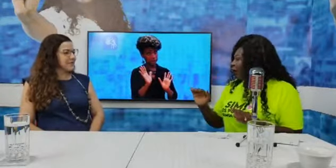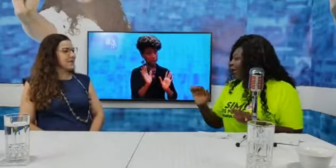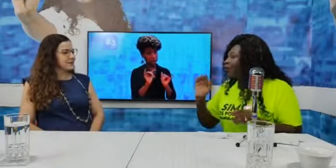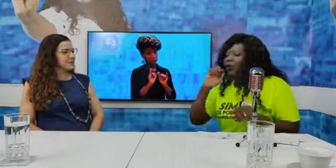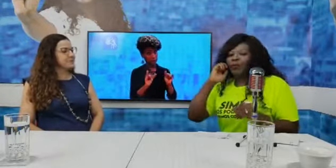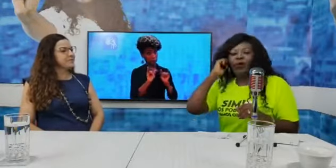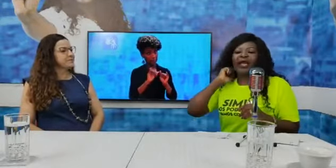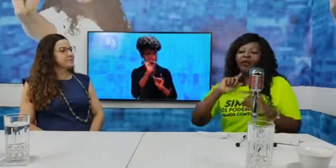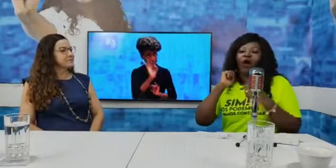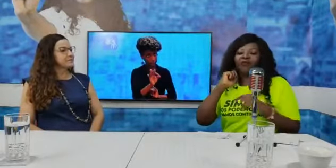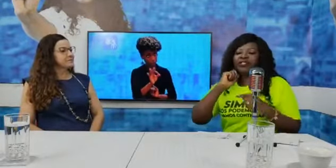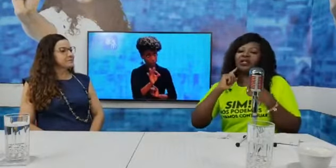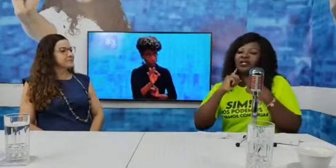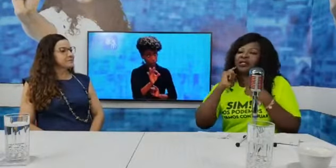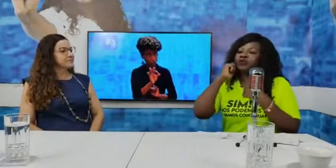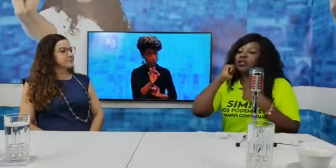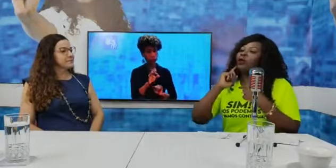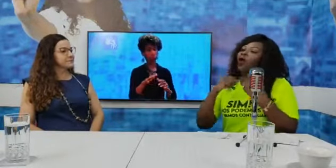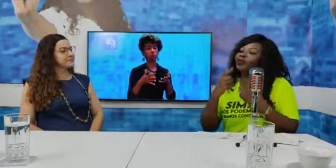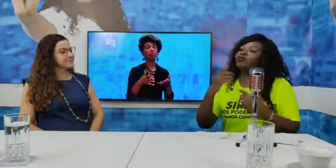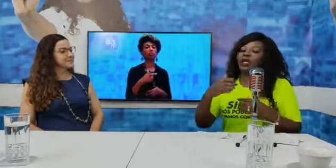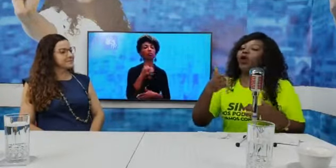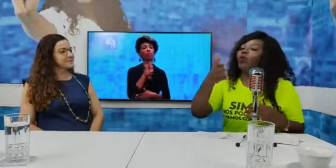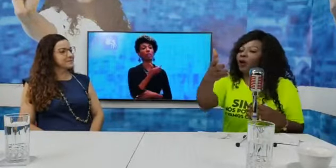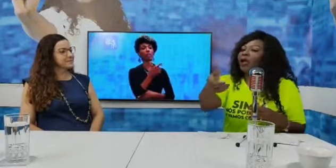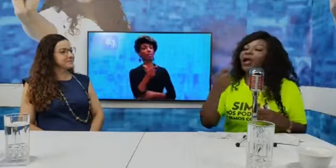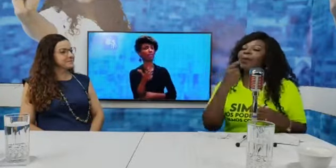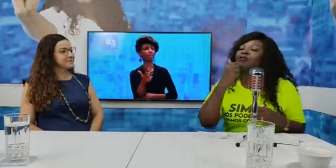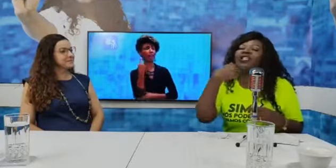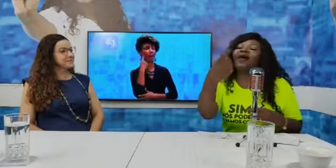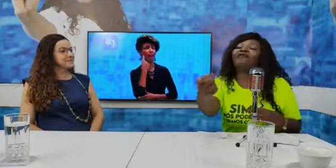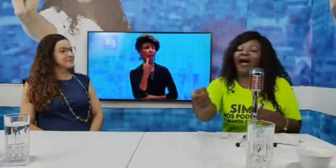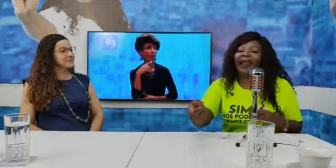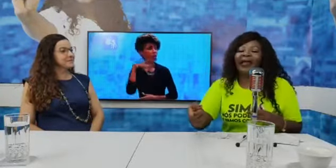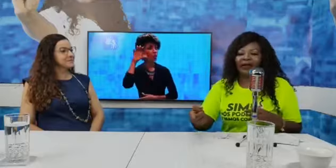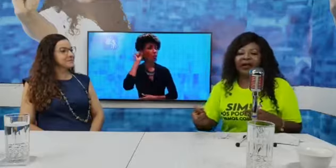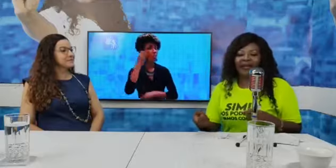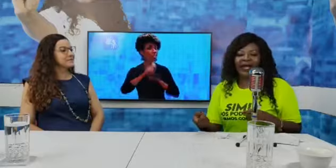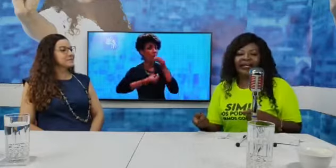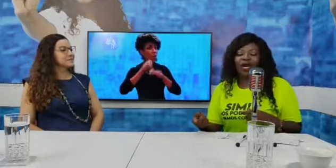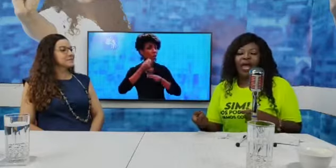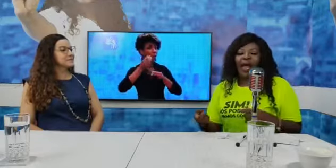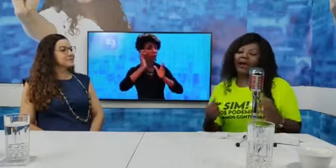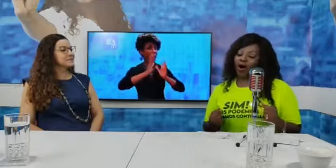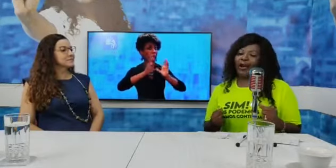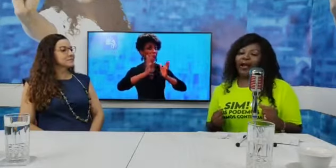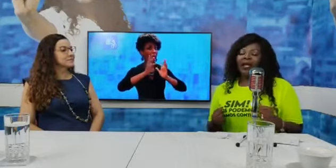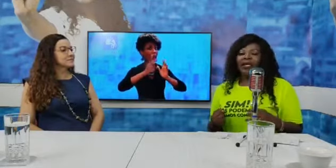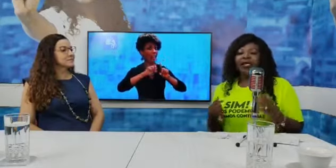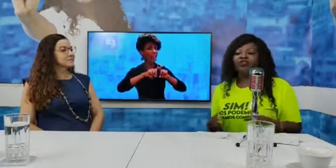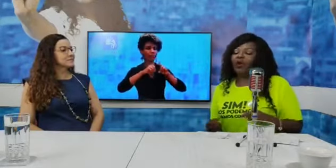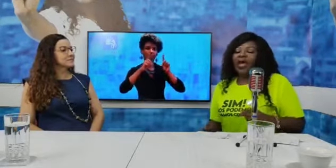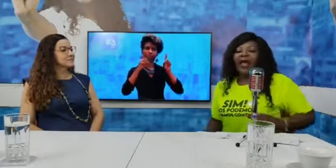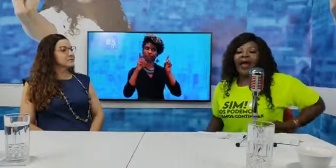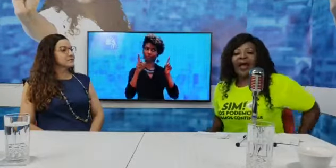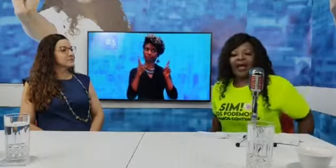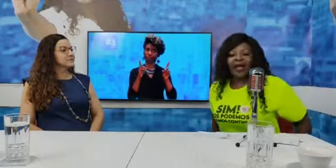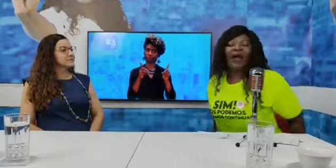Tá correto? Porque não ouve, então se não ouve, não tem como reproduzir a fala, não é verdade? Agora,